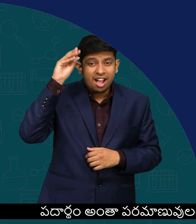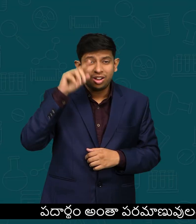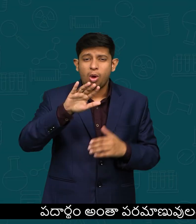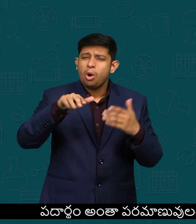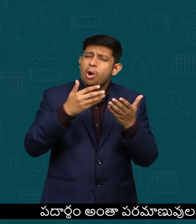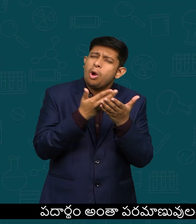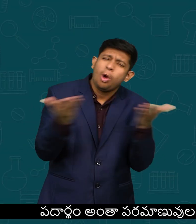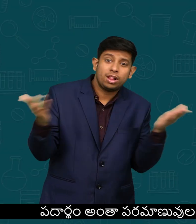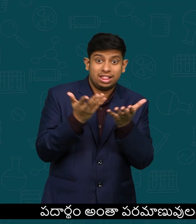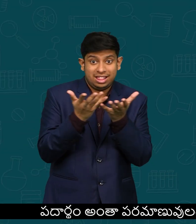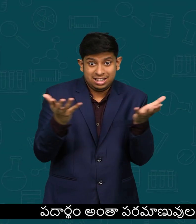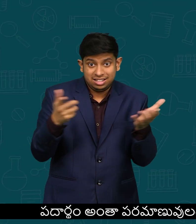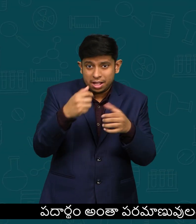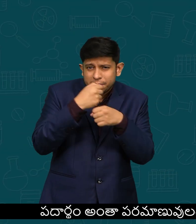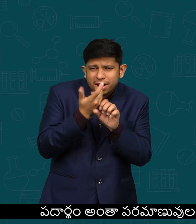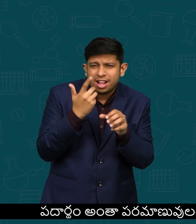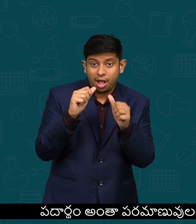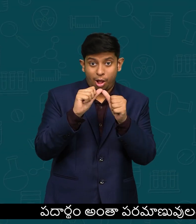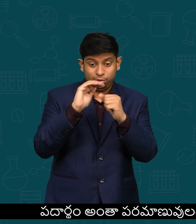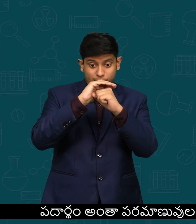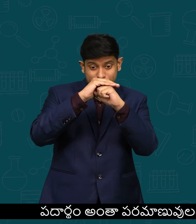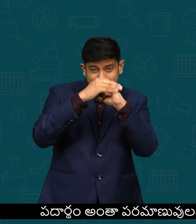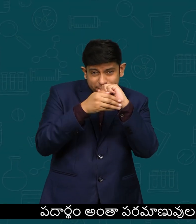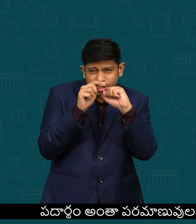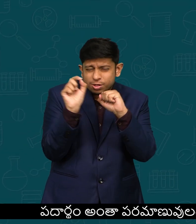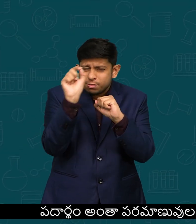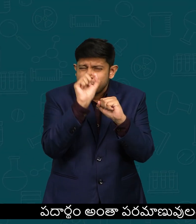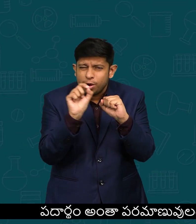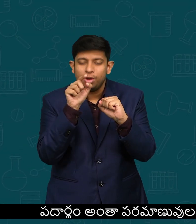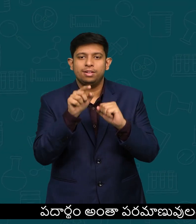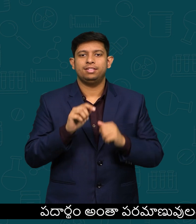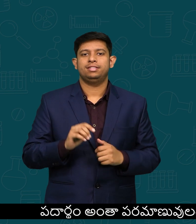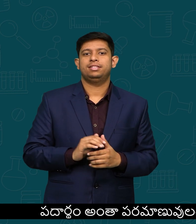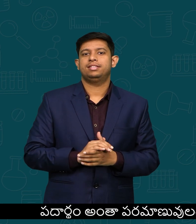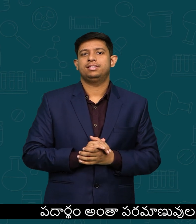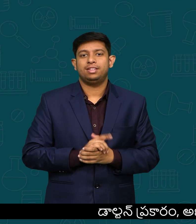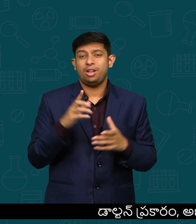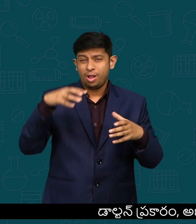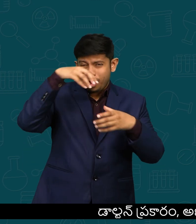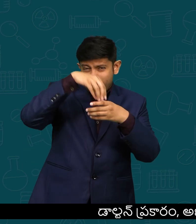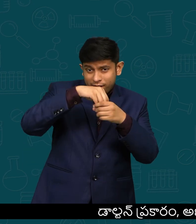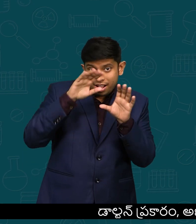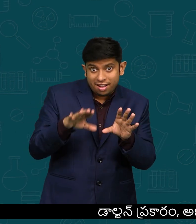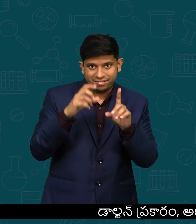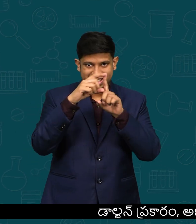పదార్థం అంతా పరమాణువులతో నిర్మితమైందని తెలుసుకున్నాం. డాల్టన్ ప్రకారం